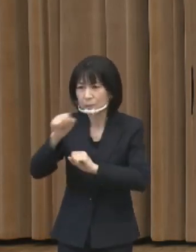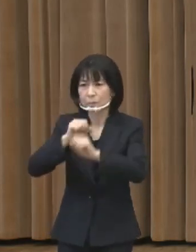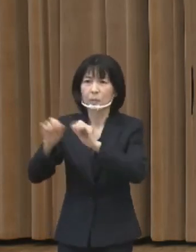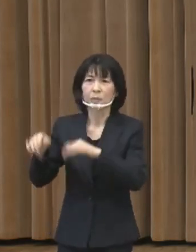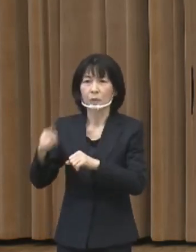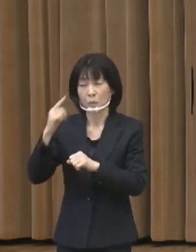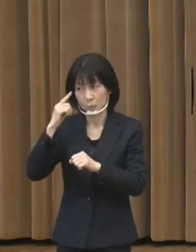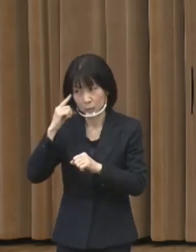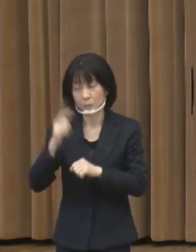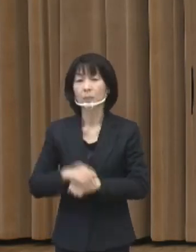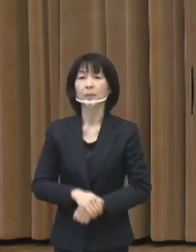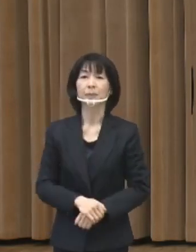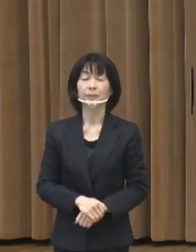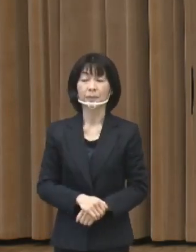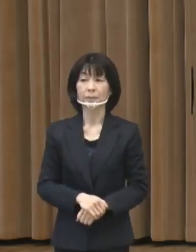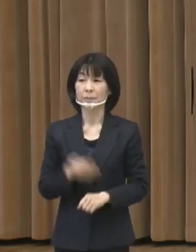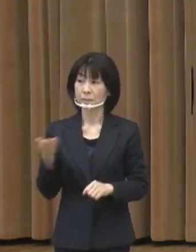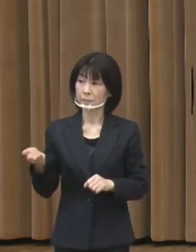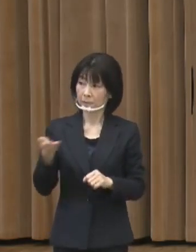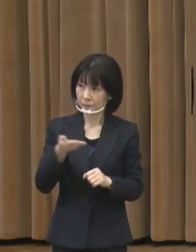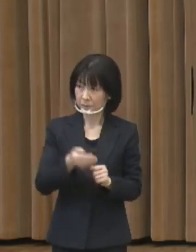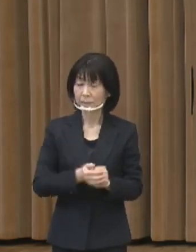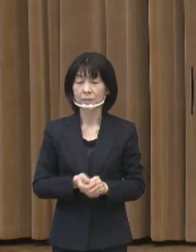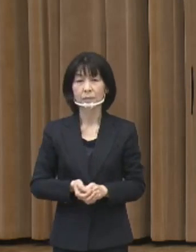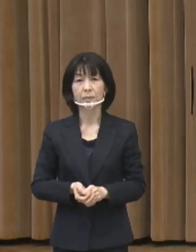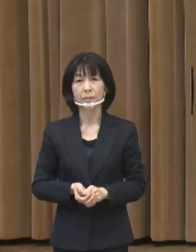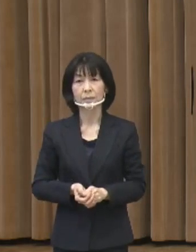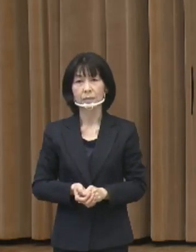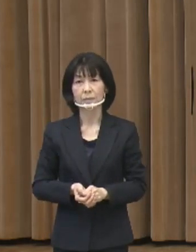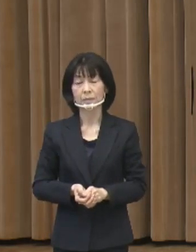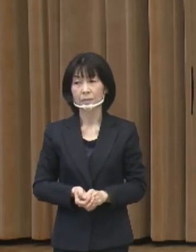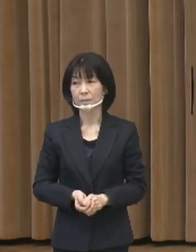っております。さらには